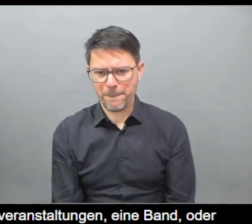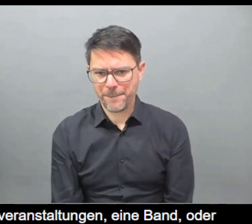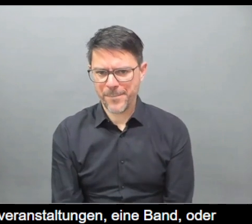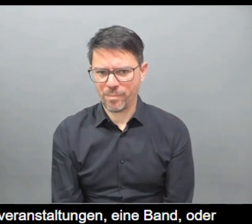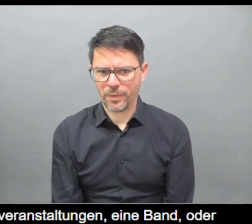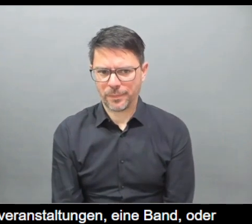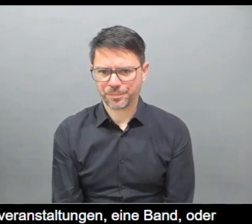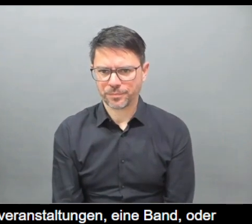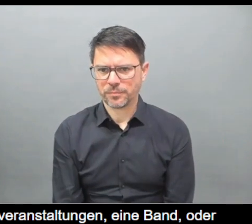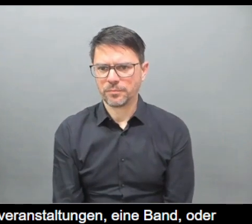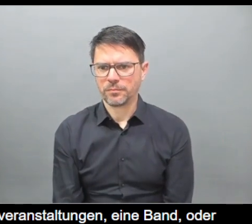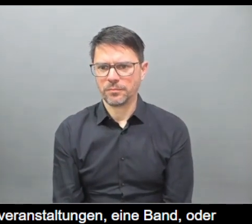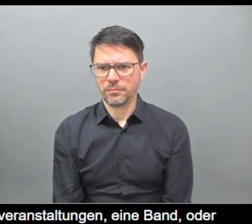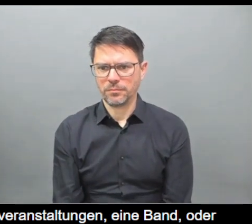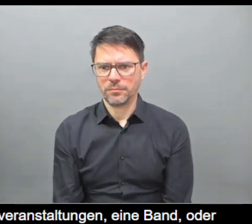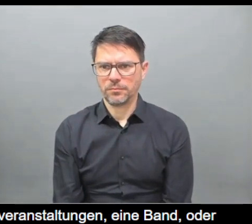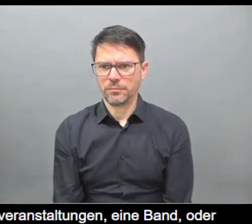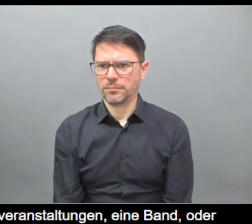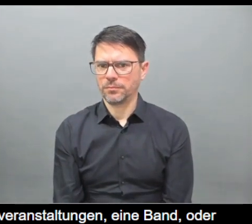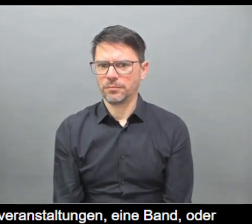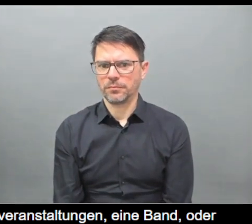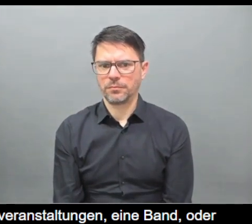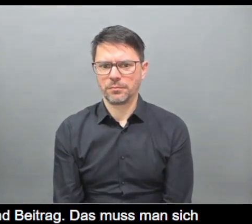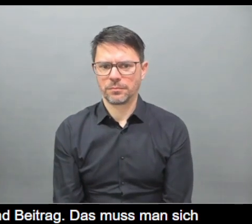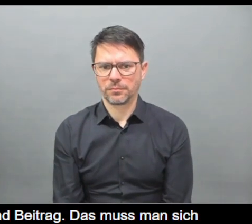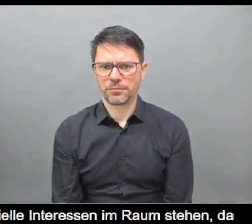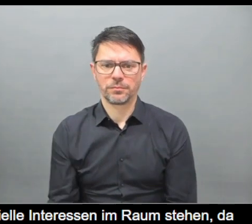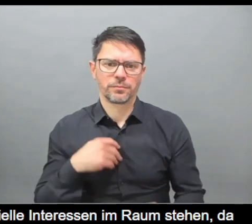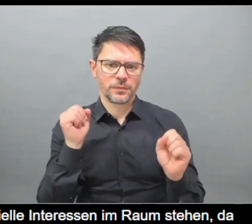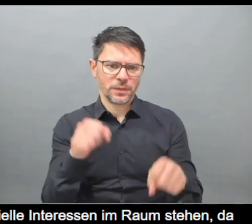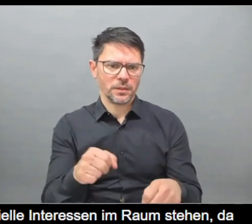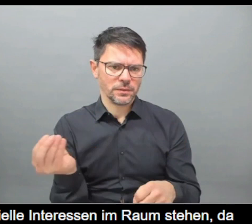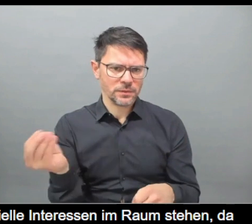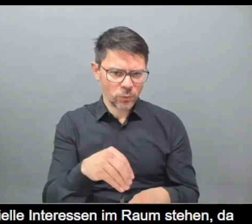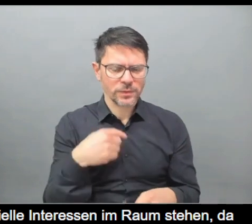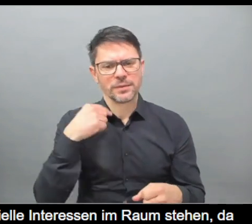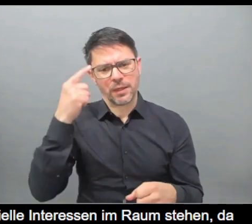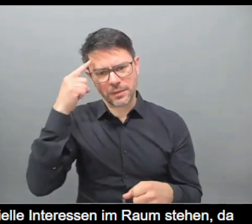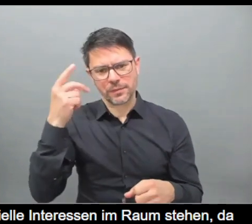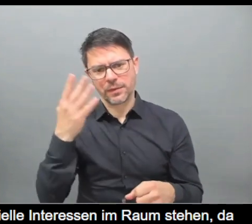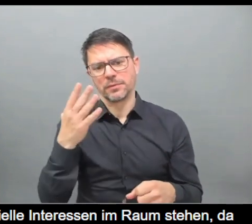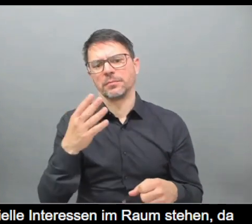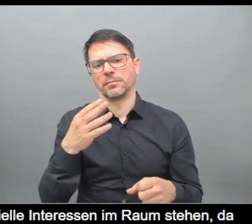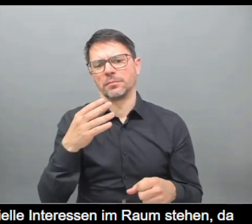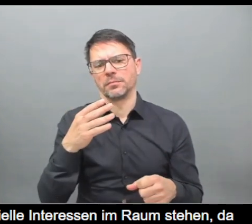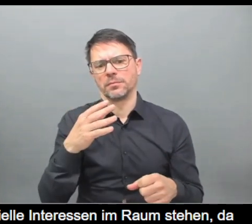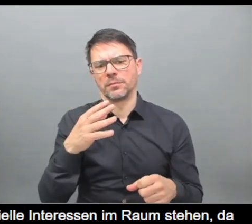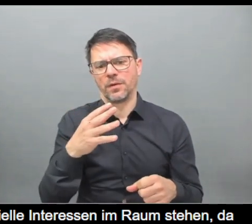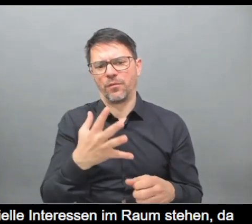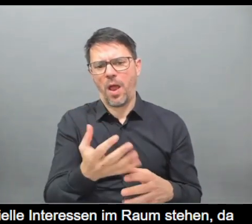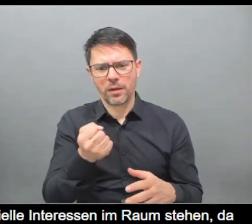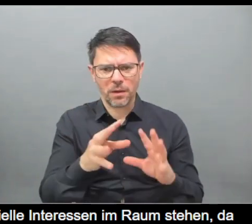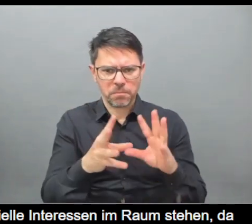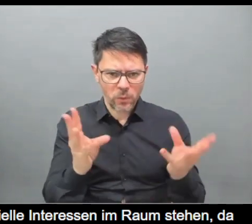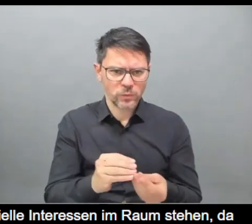Vorhaltepauschalen in die richtige Richtung weist. Also man muss aus dieser Situation raus, dass Vorhaltekosten nicht refinanziert werden